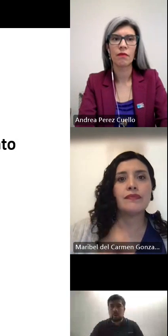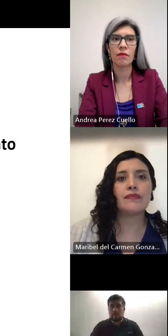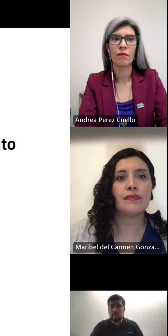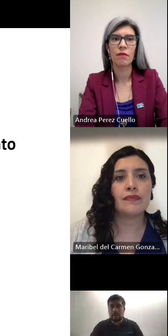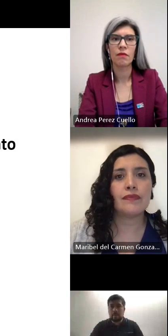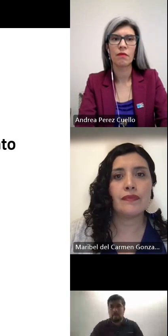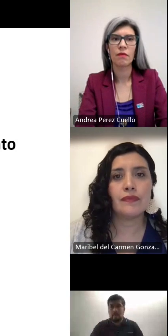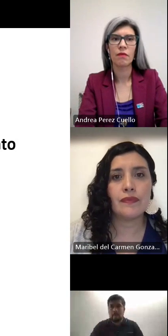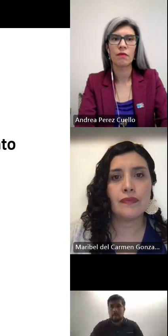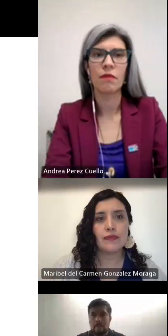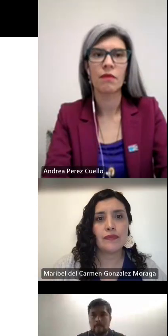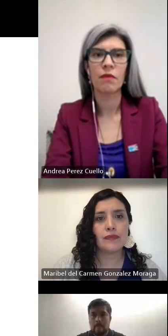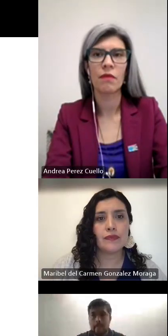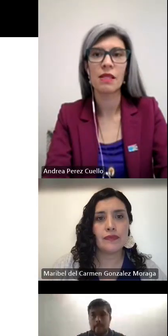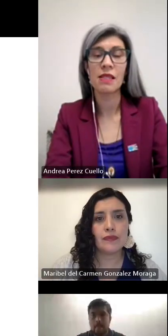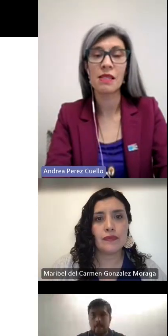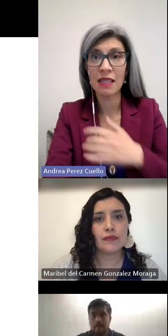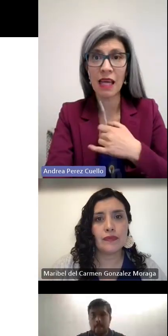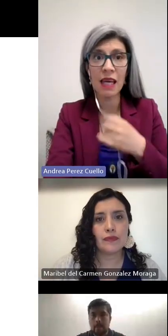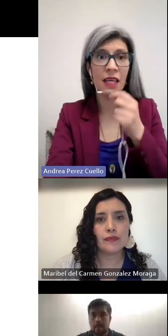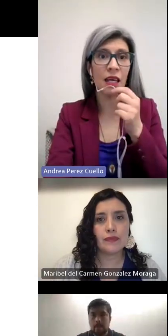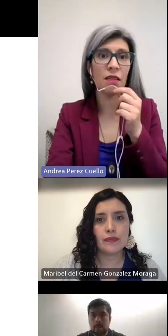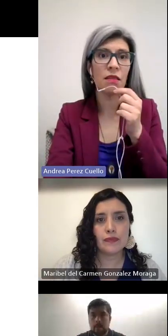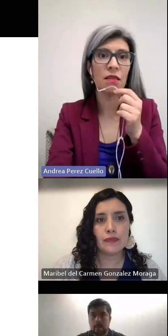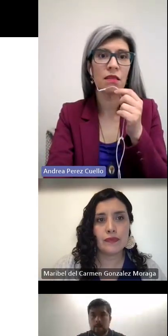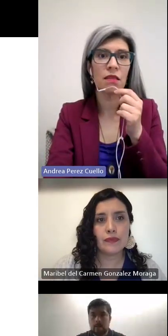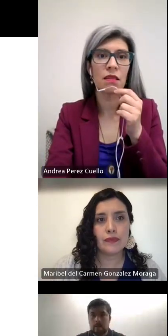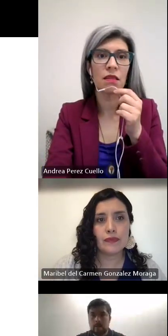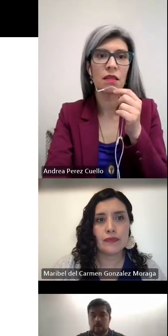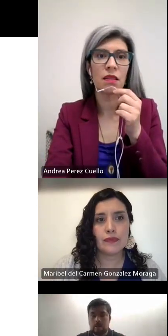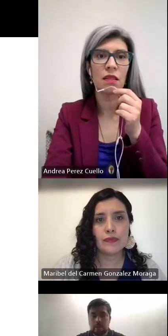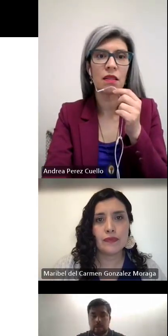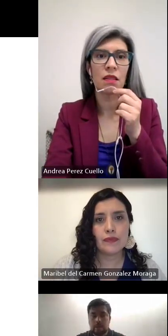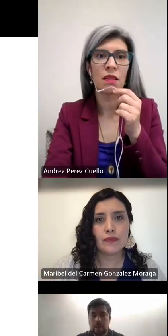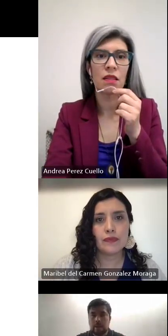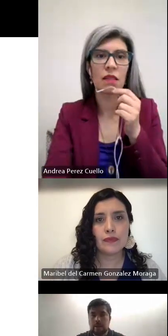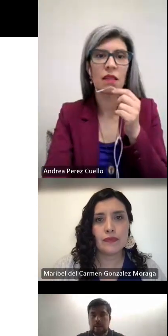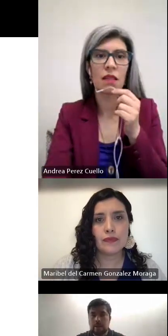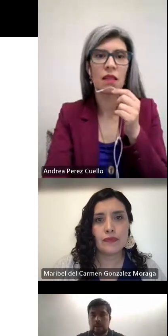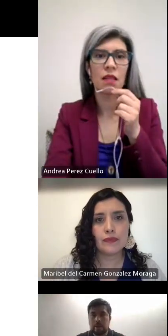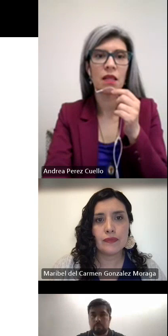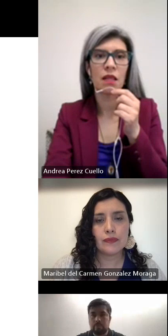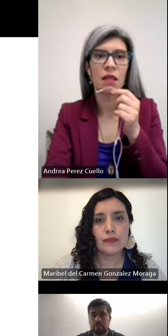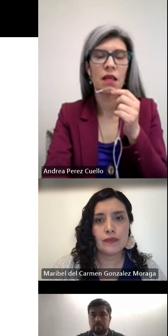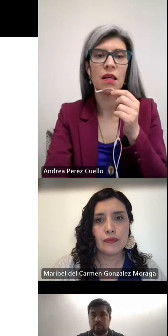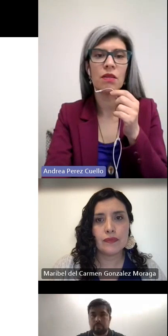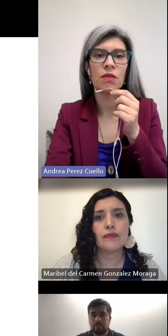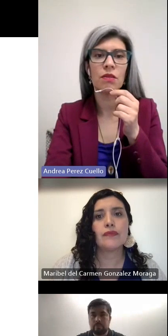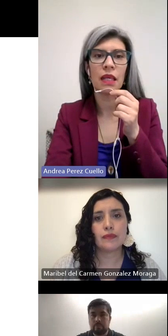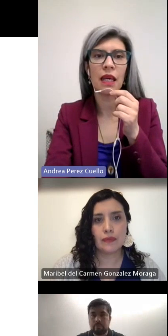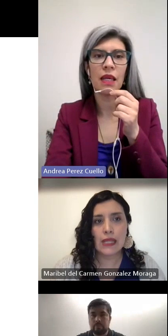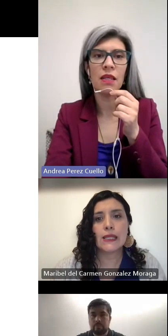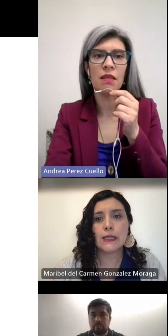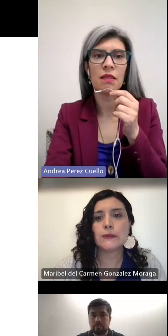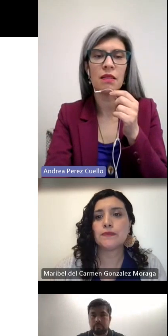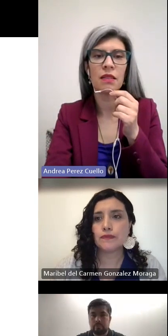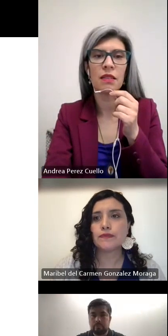¿Quieres que retome Tamara? Si está ella, Sí, le dije que ingresara.